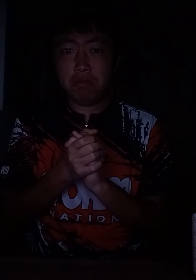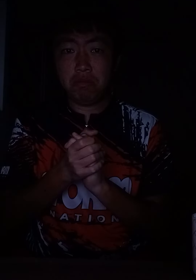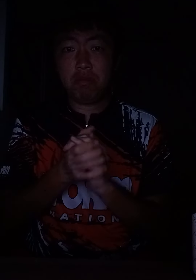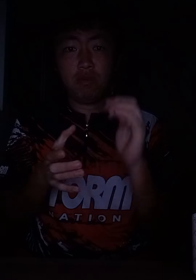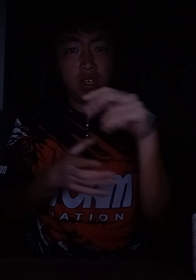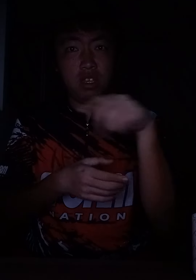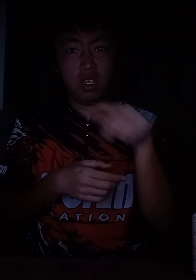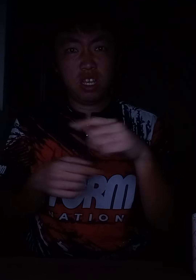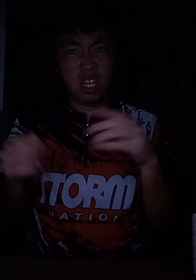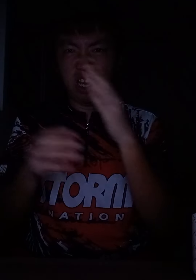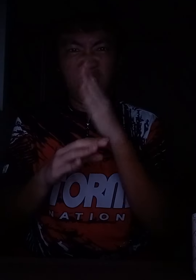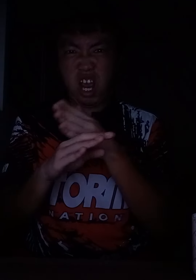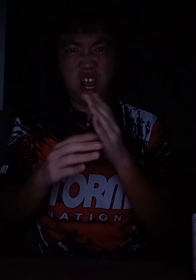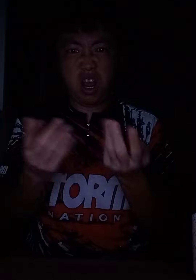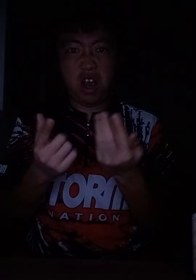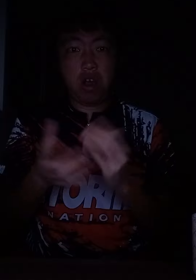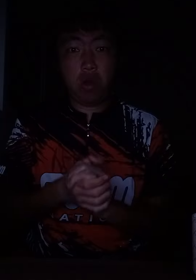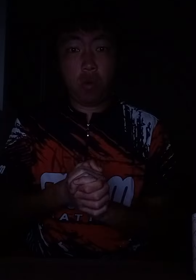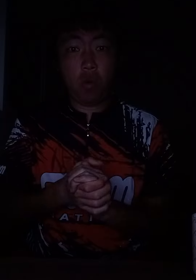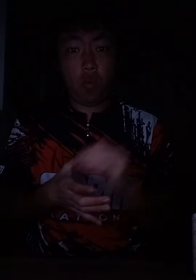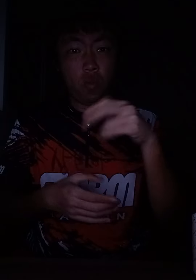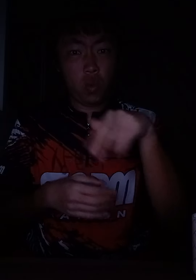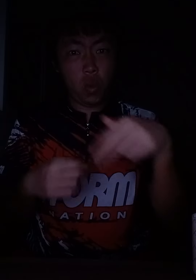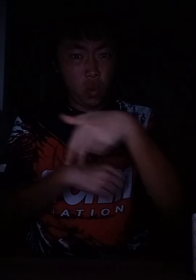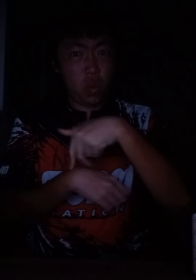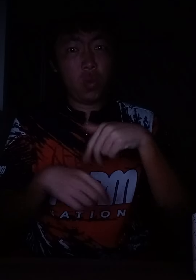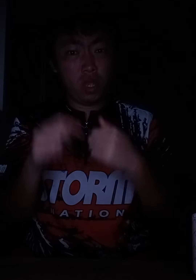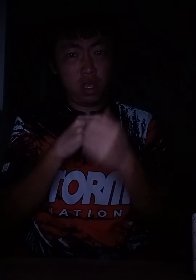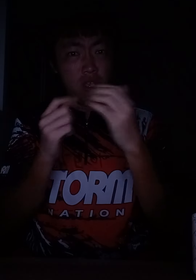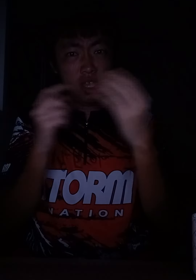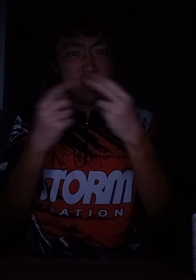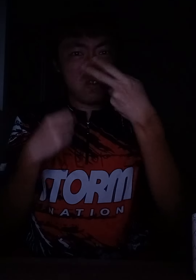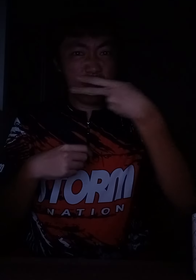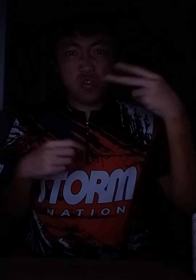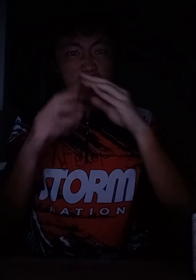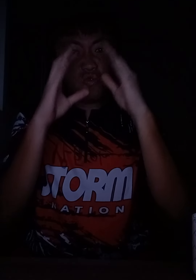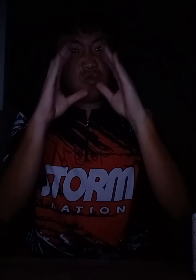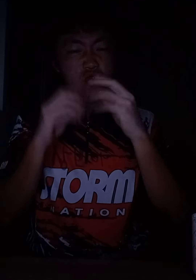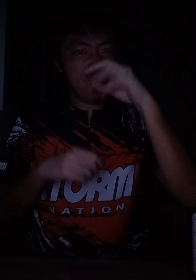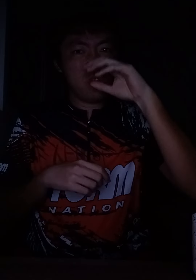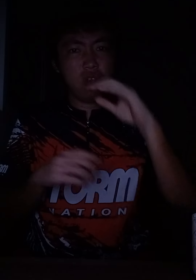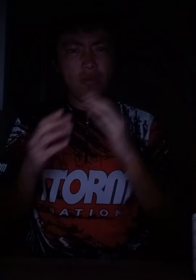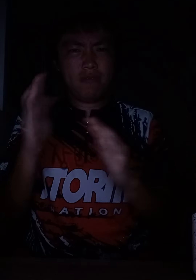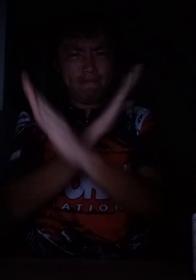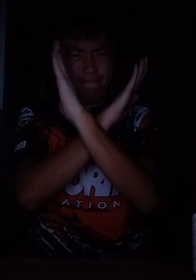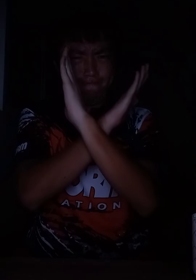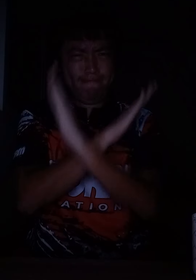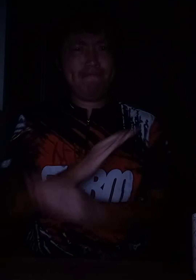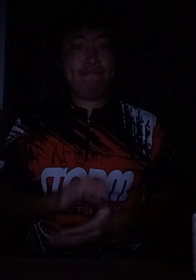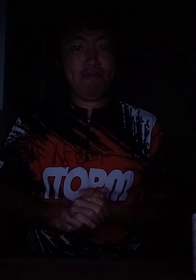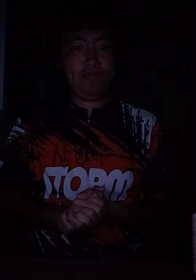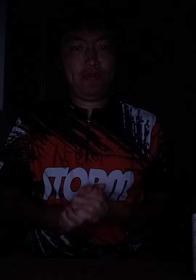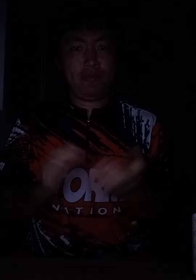양반은 그런 걸 생각 안 하는 것 같아요. 아하. 어떤 간에 전동차에서 담배하고 술을 마신다? 저는 생각도 못 할 것 같습니다. 그러니까 상상도 못해요 진짜.